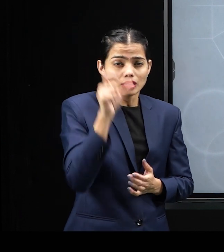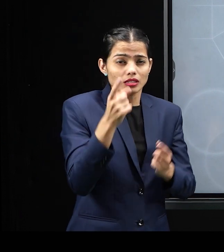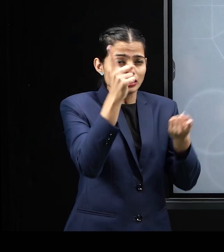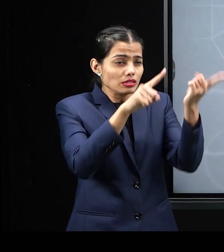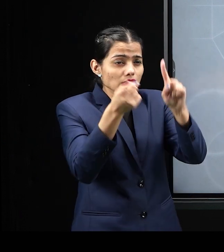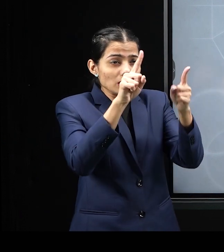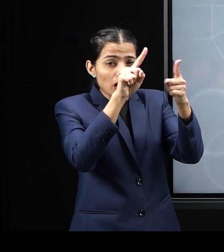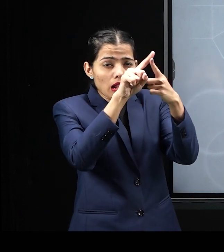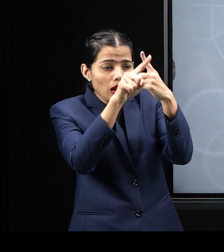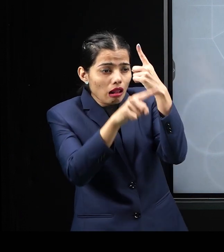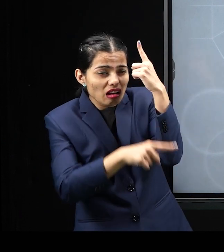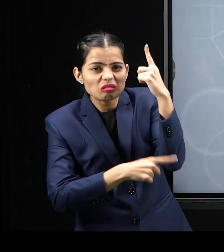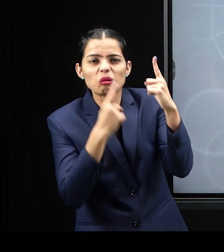ಯೂಕ್ಲಿಡ್ನ ವಿಭಾಗ ಲೆಮ್ಮ